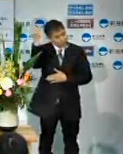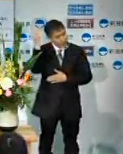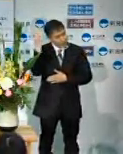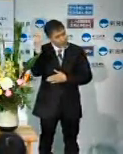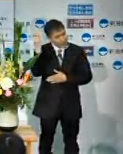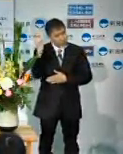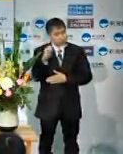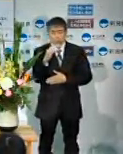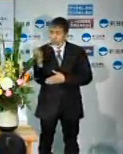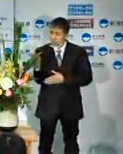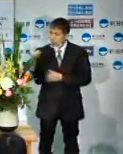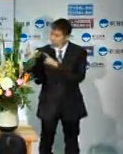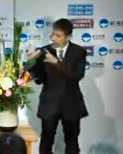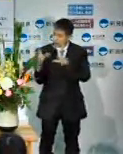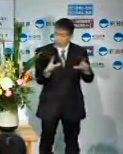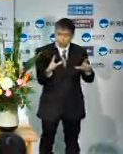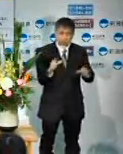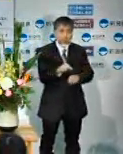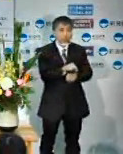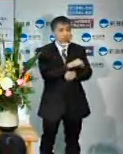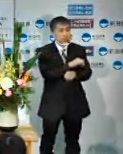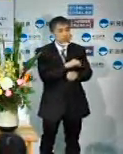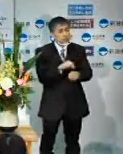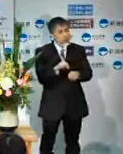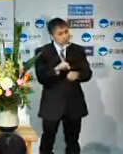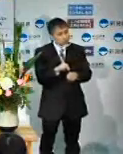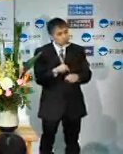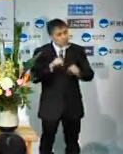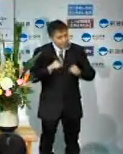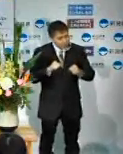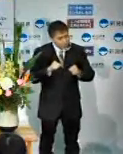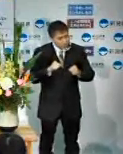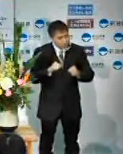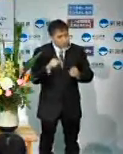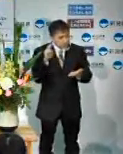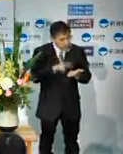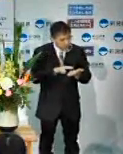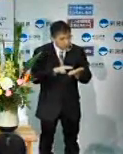の新年度予算編成ということで、どのような予算にしたいか、大枠のイメージというのを 聞かせてください。いや、それは特に気負ってるものはないんですけれども、